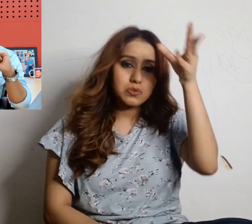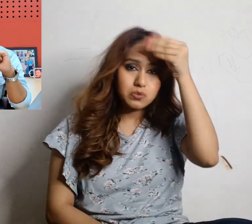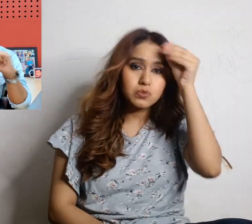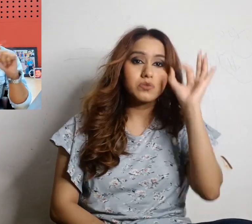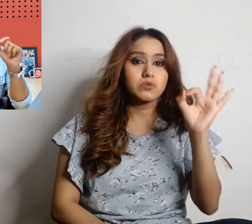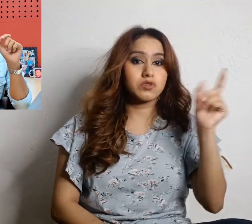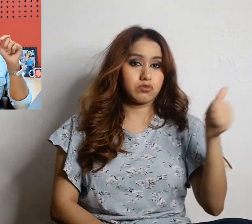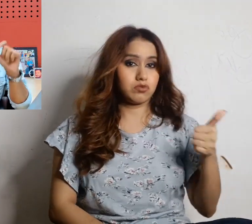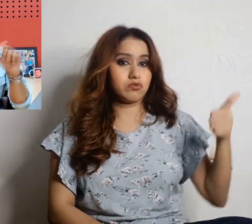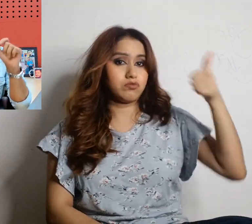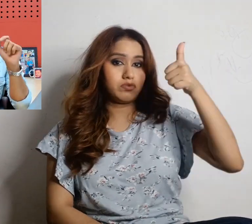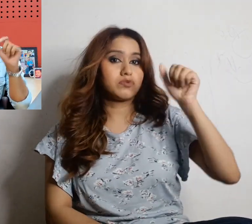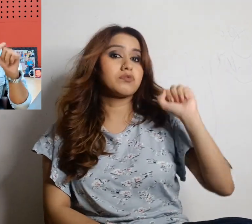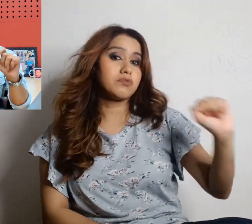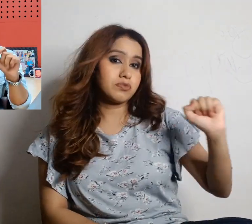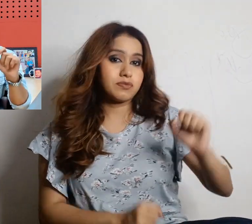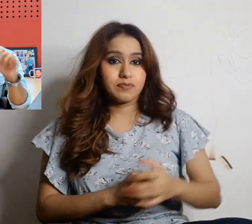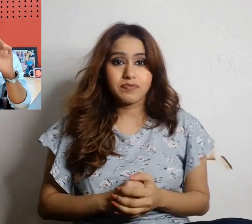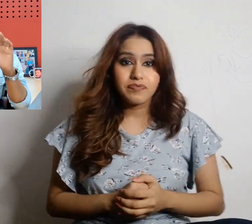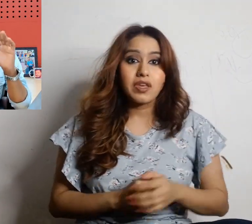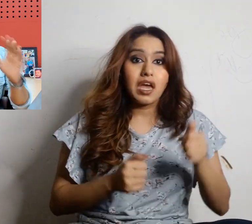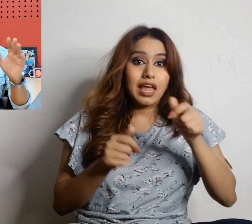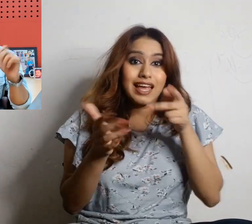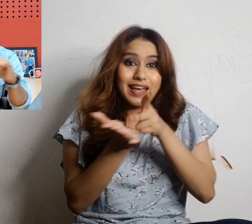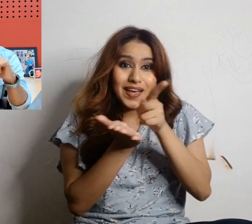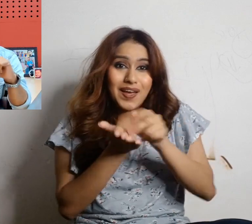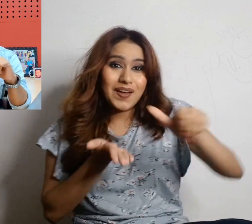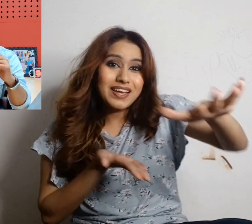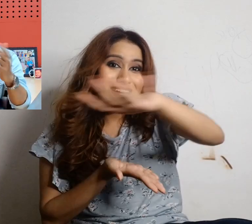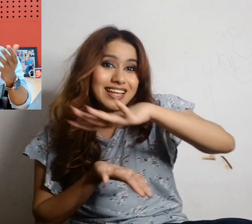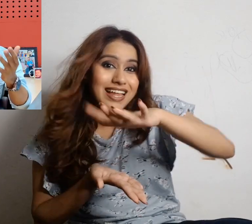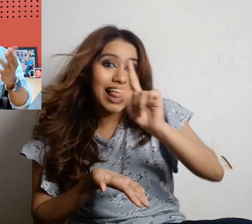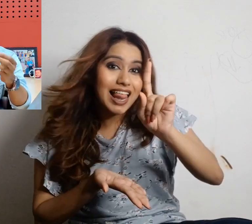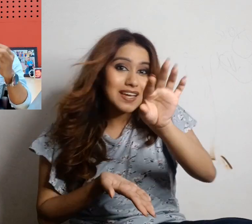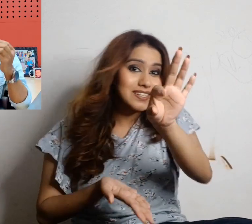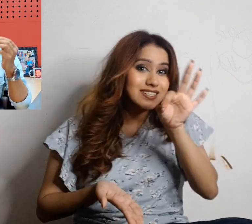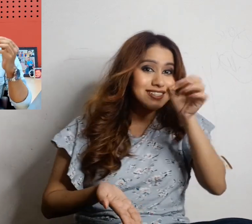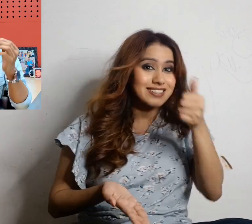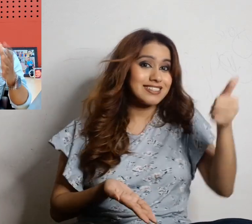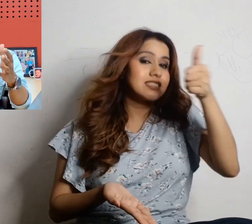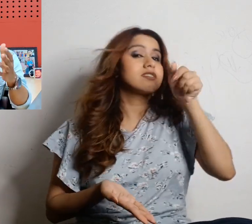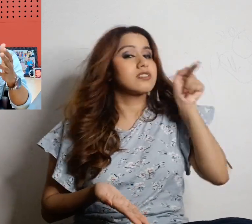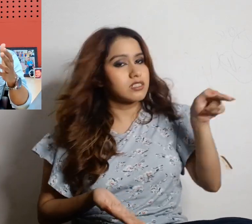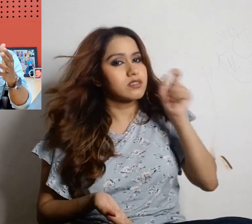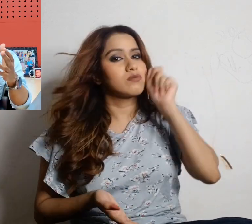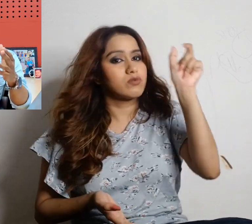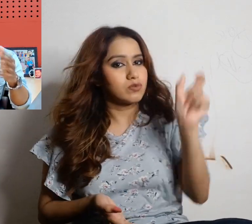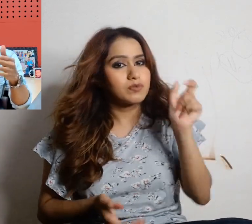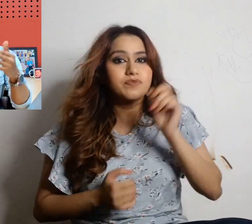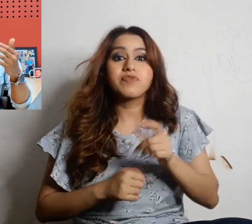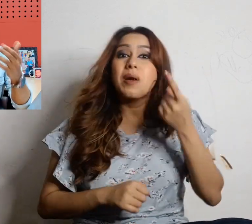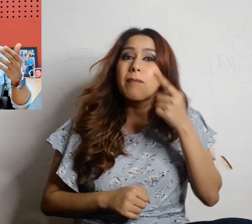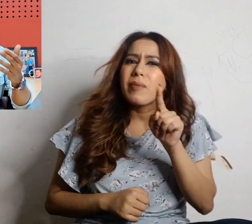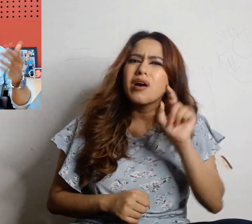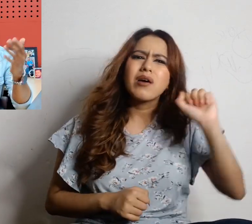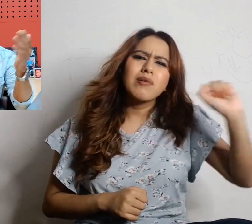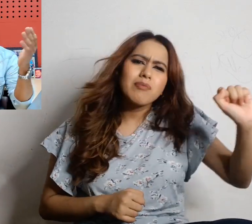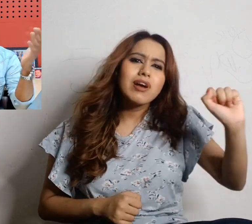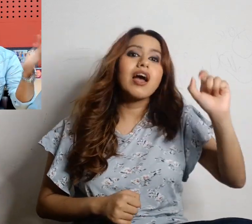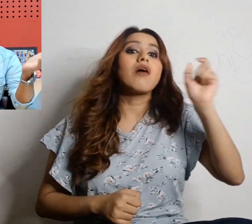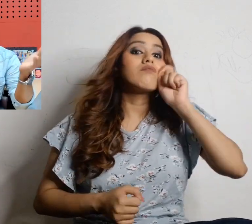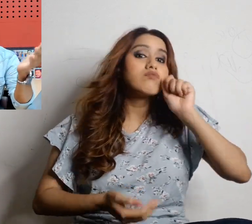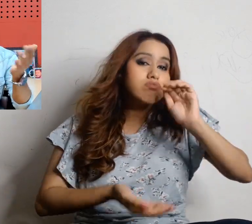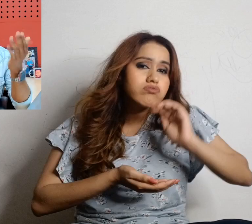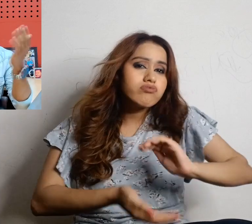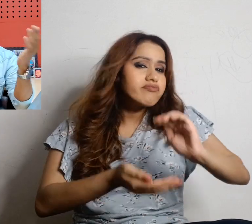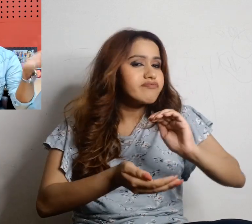थे। लेकिन मुखिया जी का अपना बेटा उनकी वैल्यू नहीं करता था। उसे लगता था कि पापा दिन भर ज्ञान देते रहते हैं। मुखिया जी ने बहुत समझाया कि बेटा काम